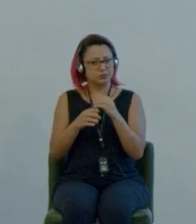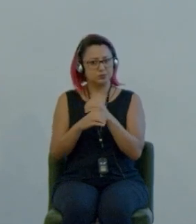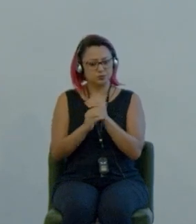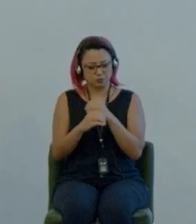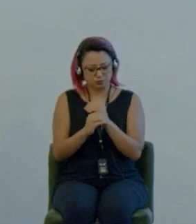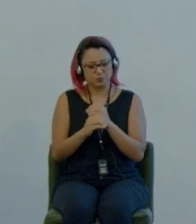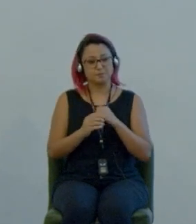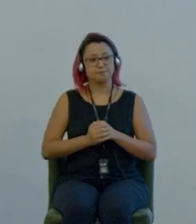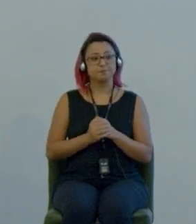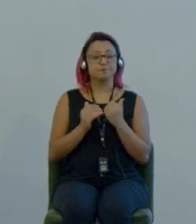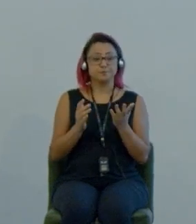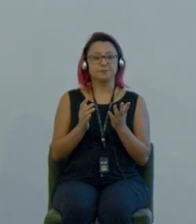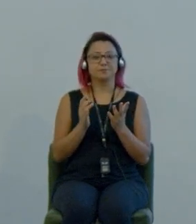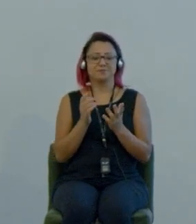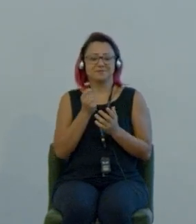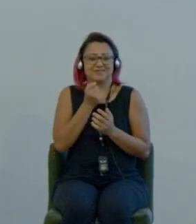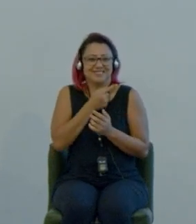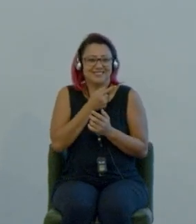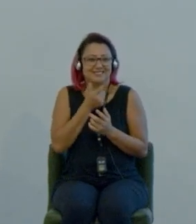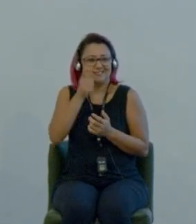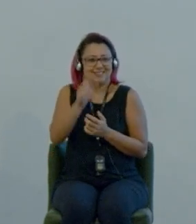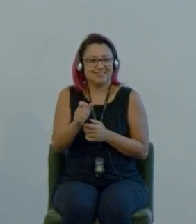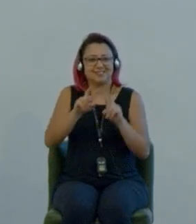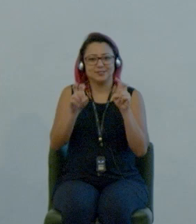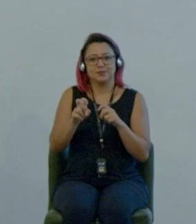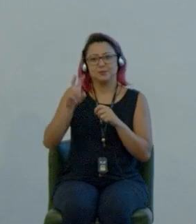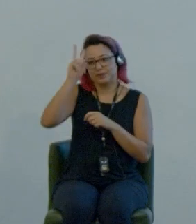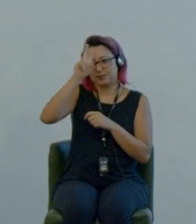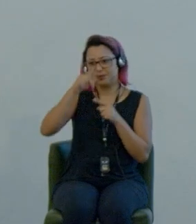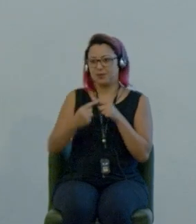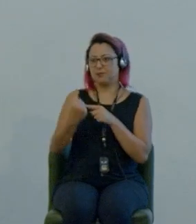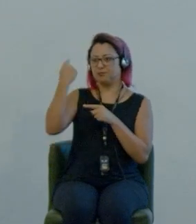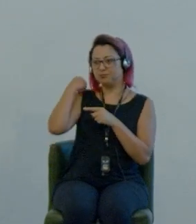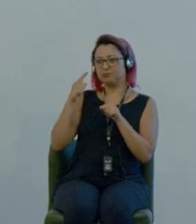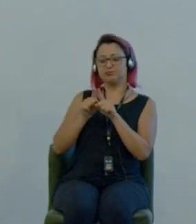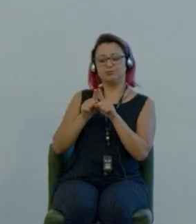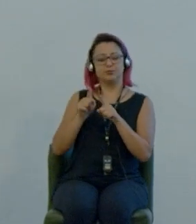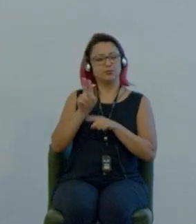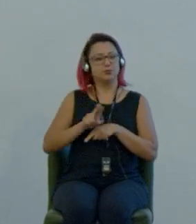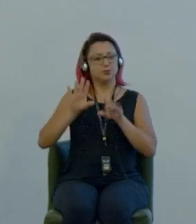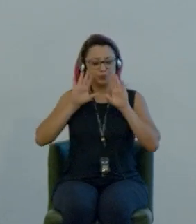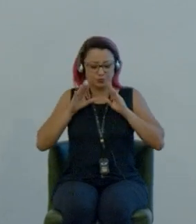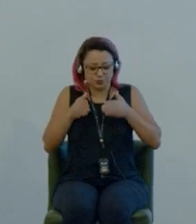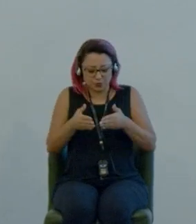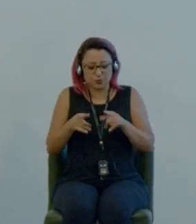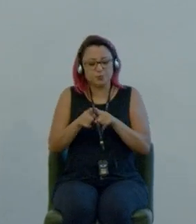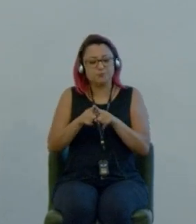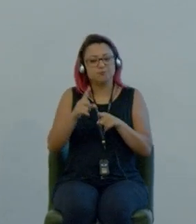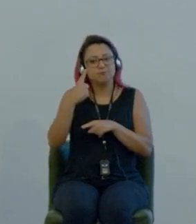détour par l'histoire des sciences, par l'histoire de l'optique et par l'idée d'une terre